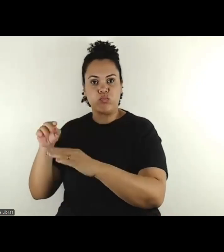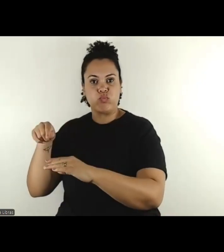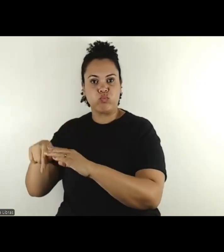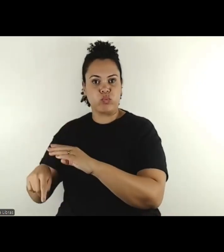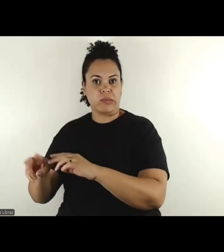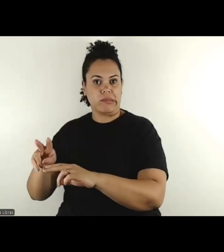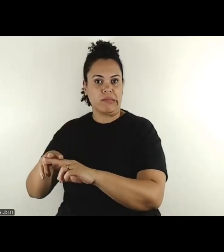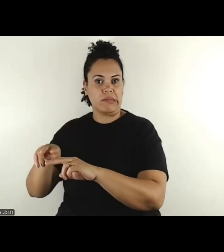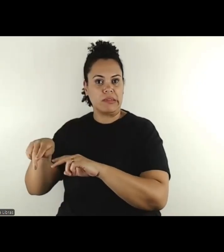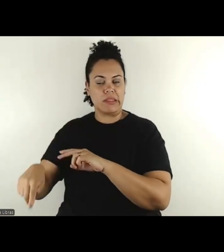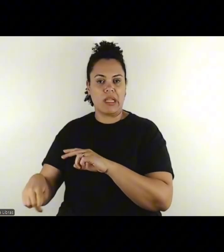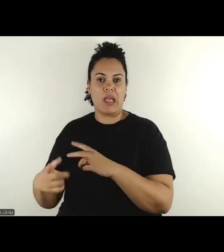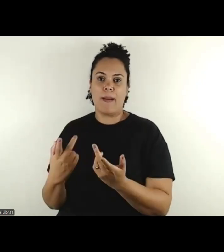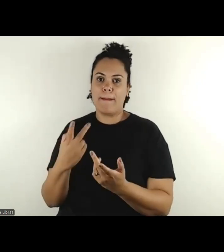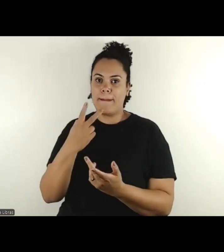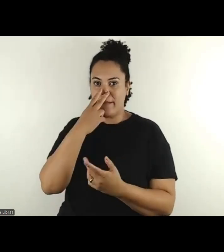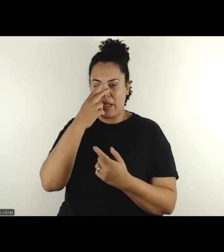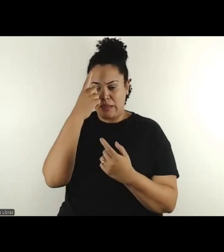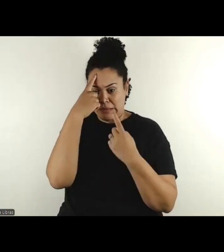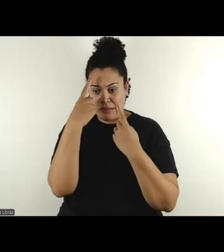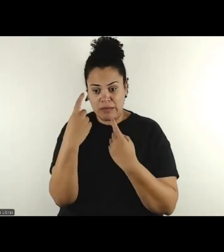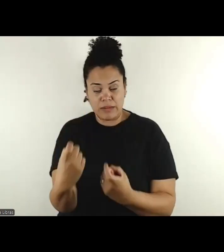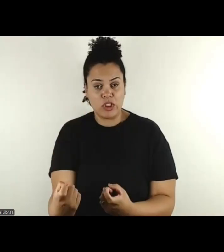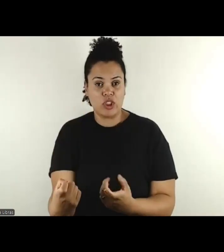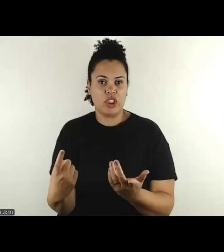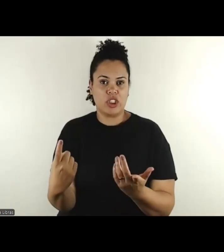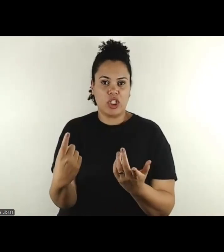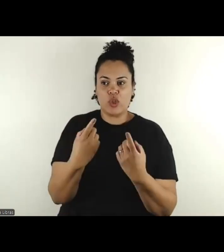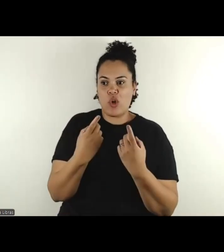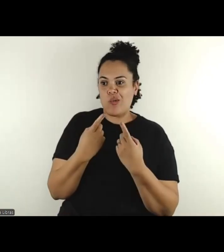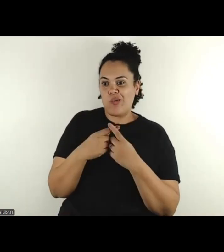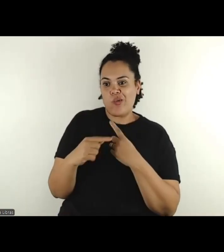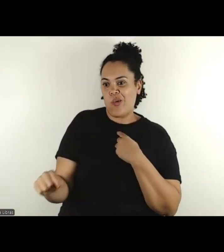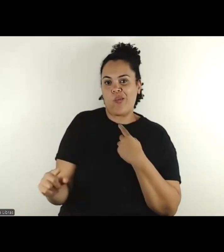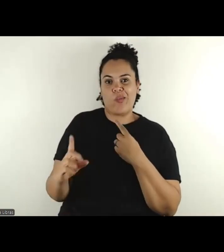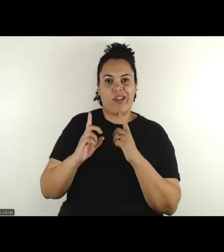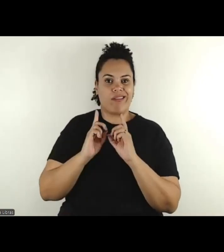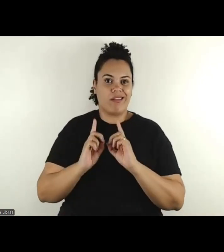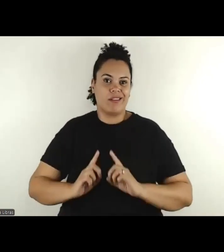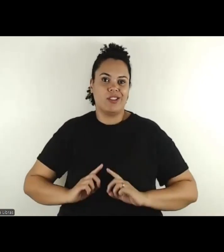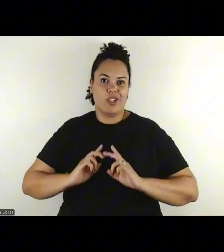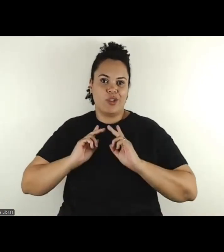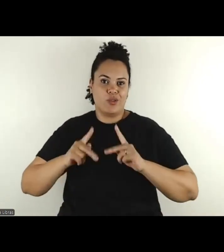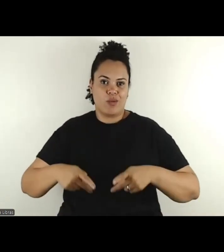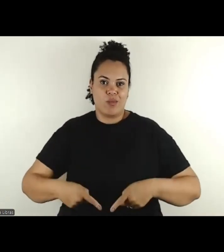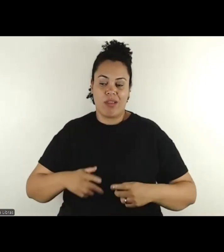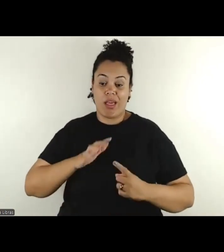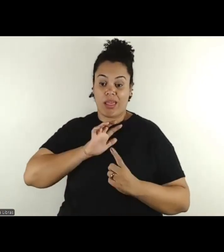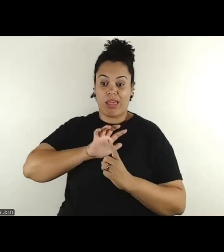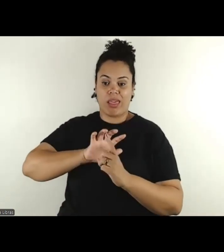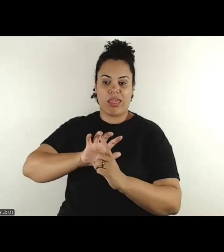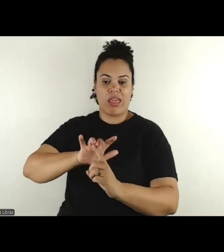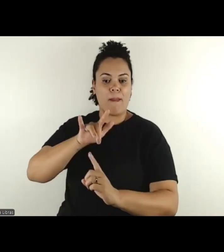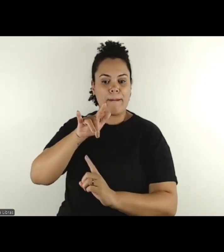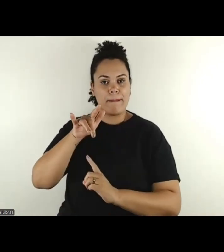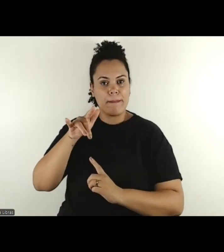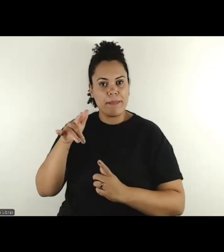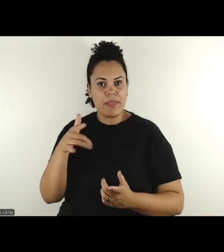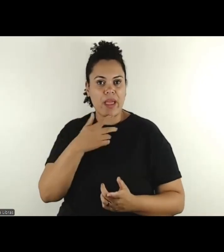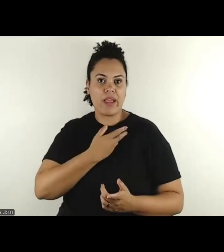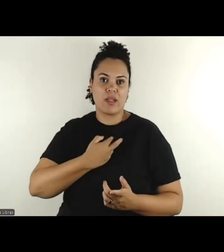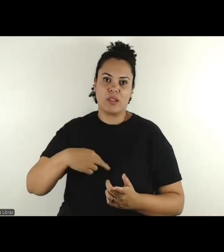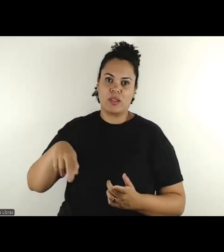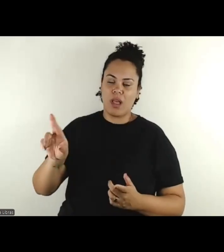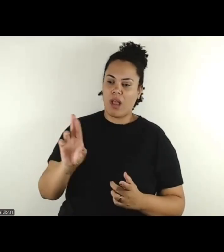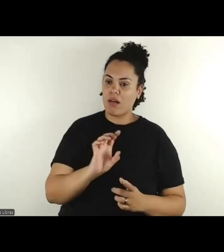projeto violento e violador de direitos, né? Tem essa forte influência religiosa, nada contra as escolhas